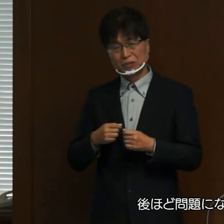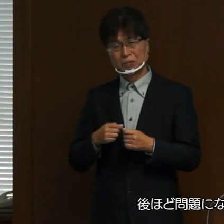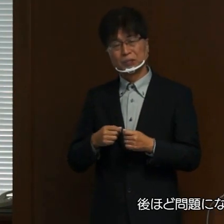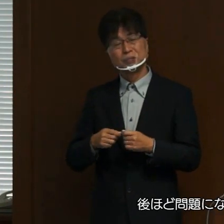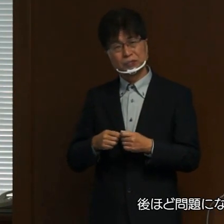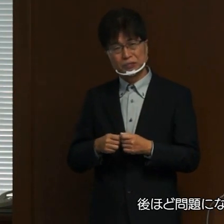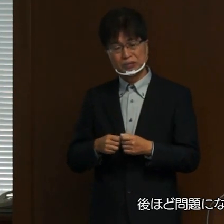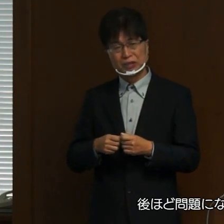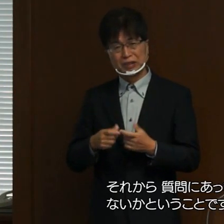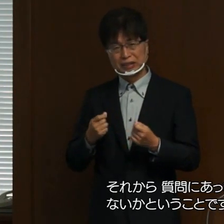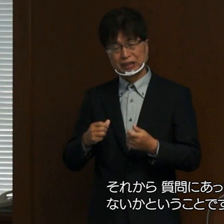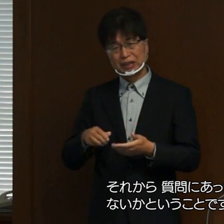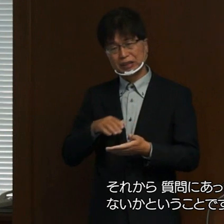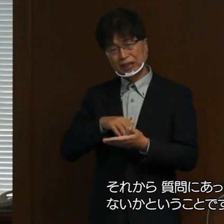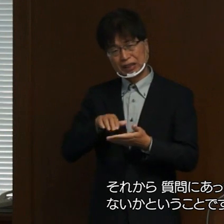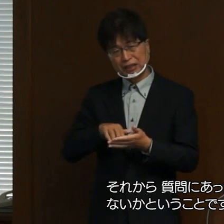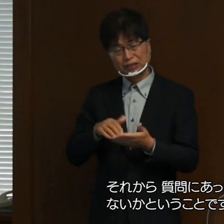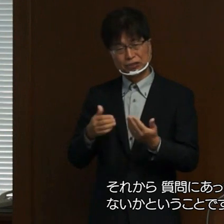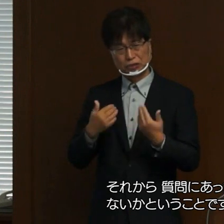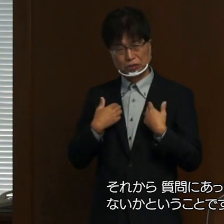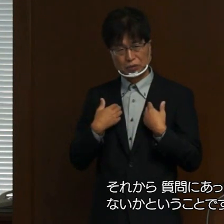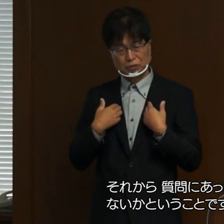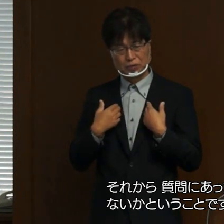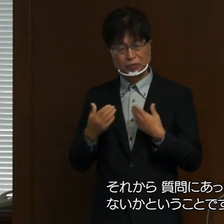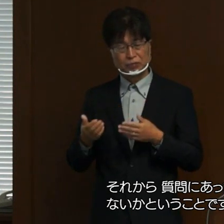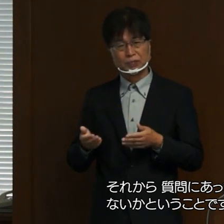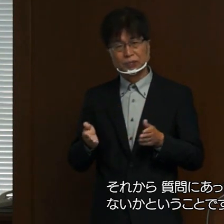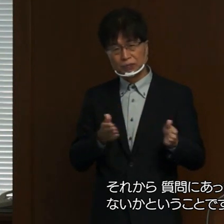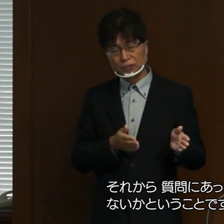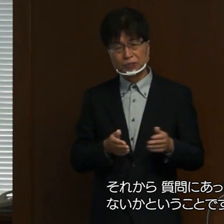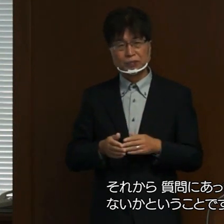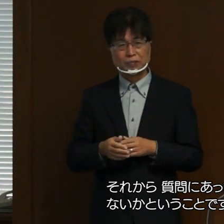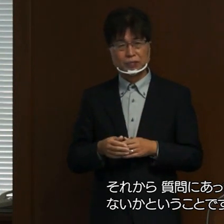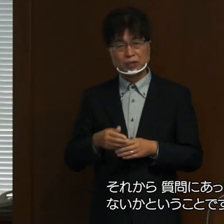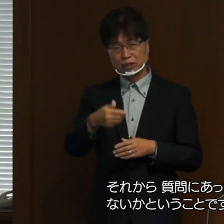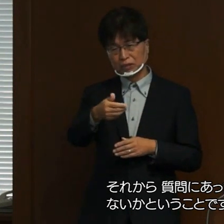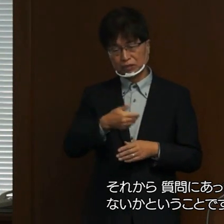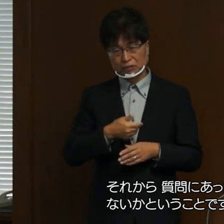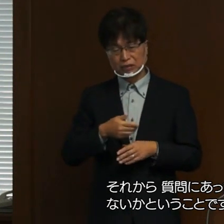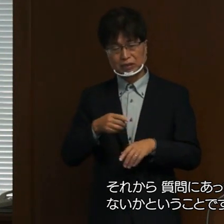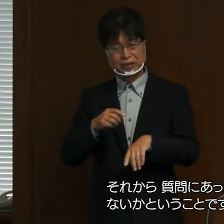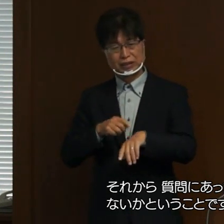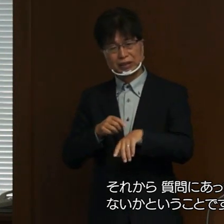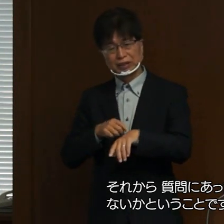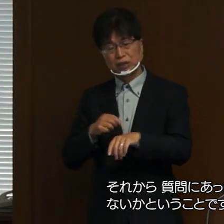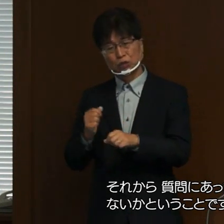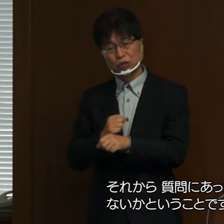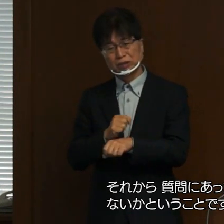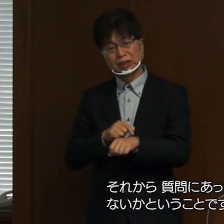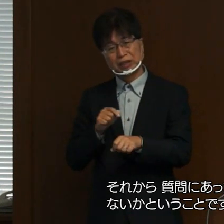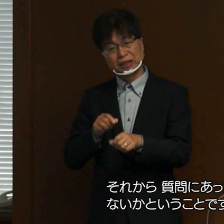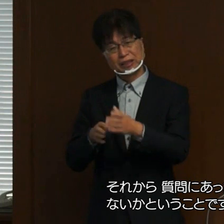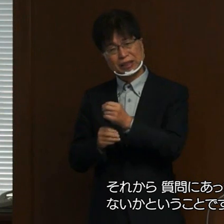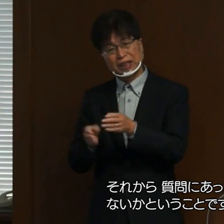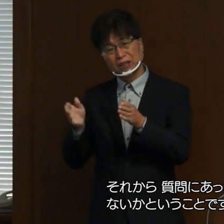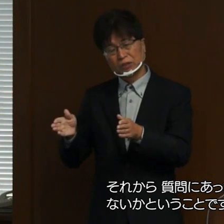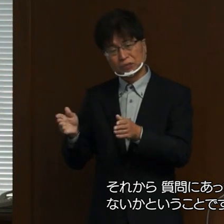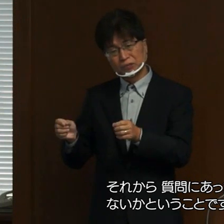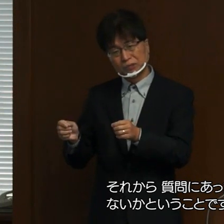題になるということ、それから比嘉さんの質問にあった若干伸びるんじゃないかということですけれ